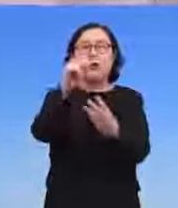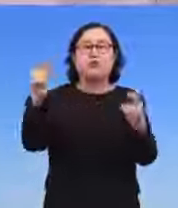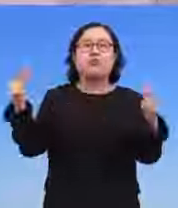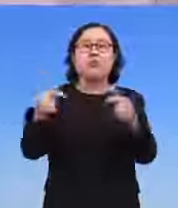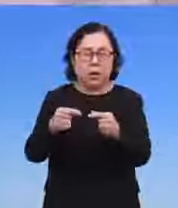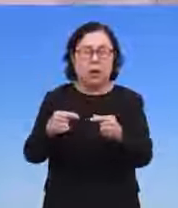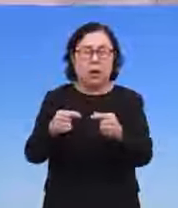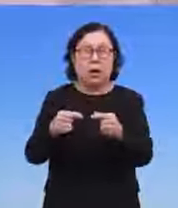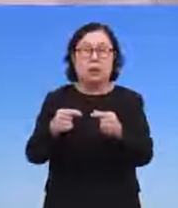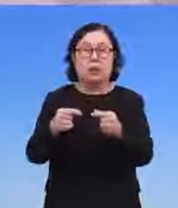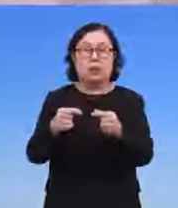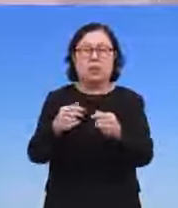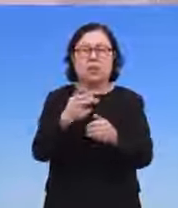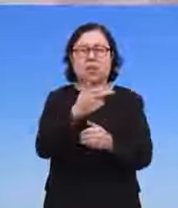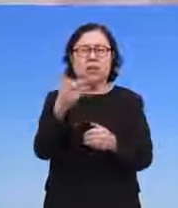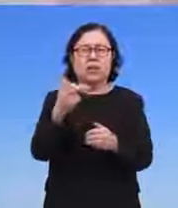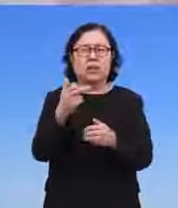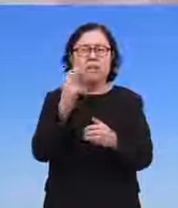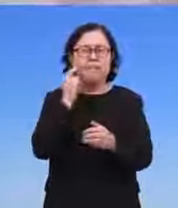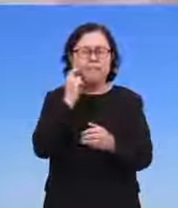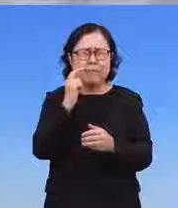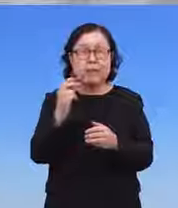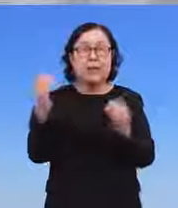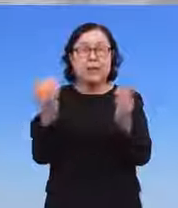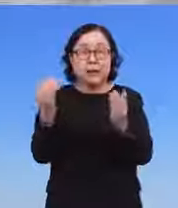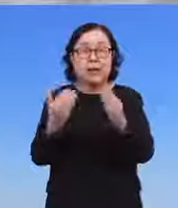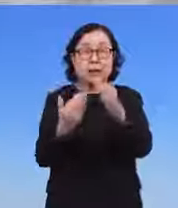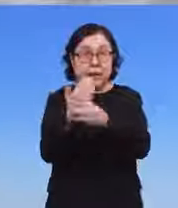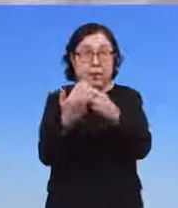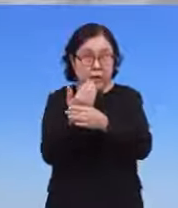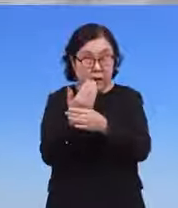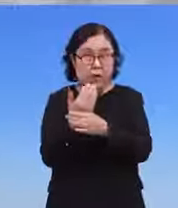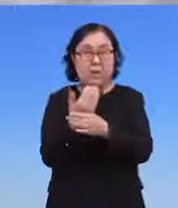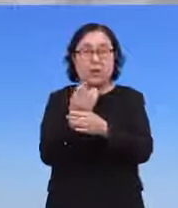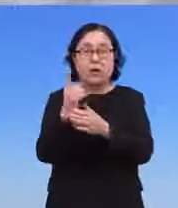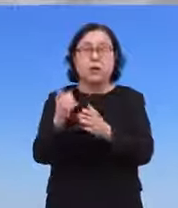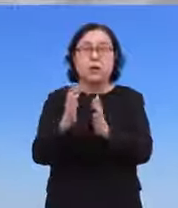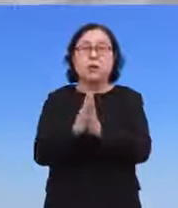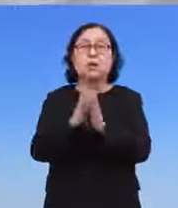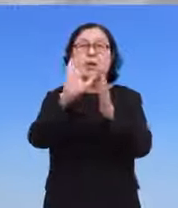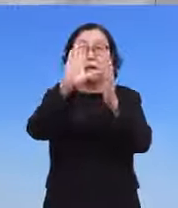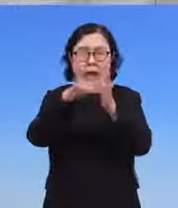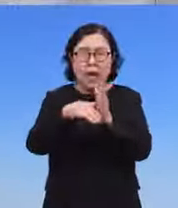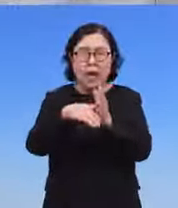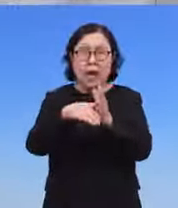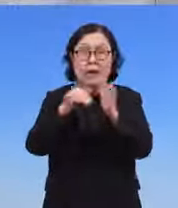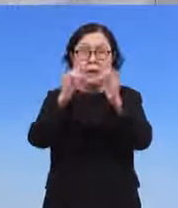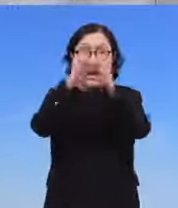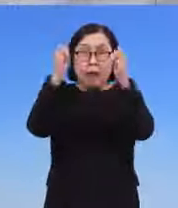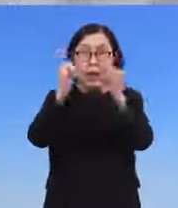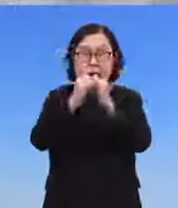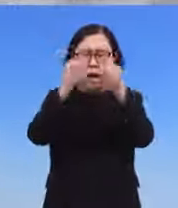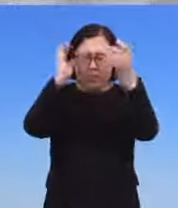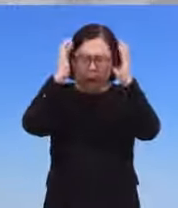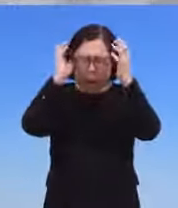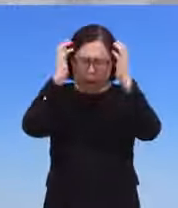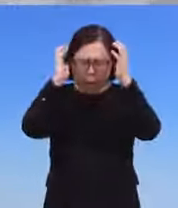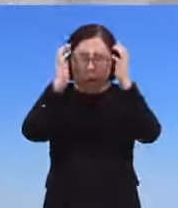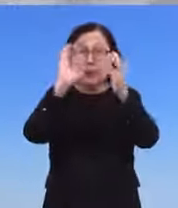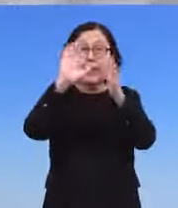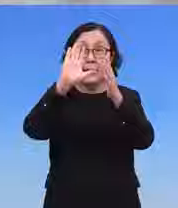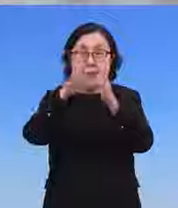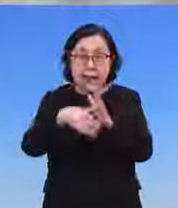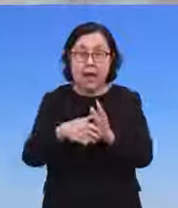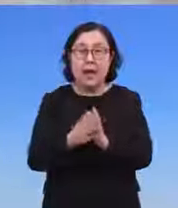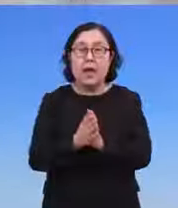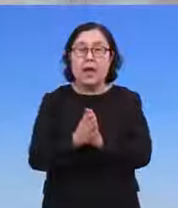그런데 제가 주목한 거는 이렇게 2차에 걸친 역병으로 온 사회가 혼란에 빠질 때 그때 태동한 지 얼마